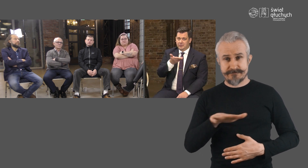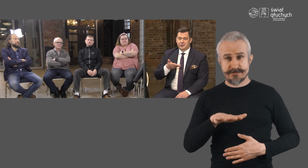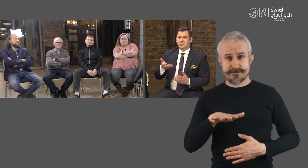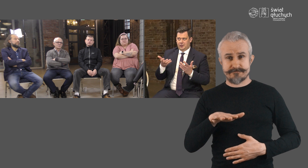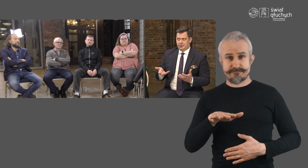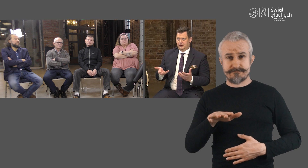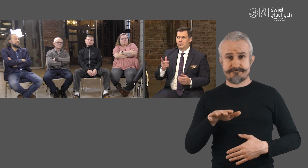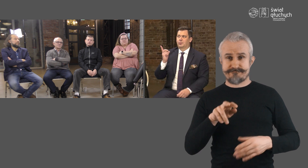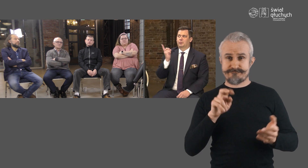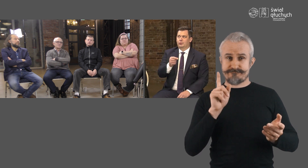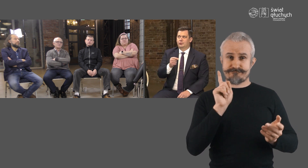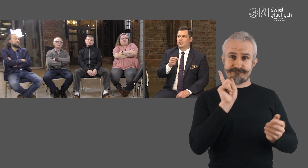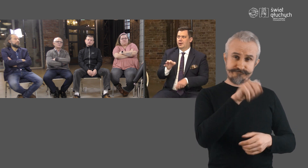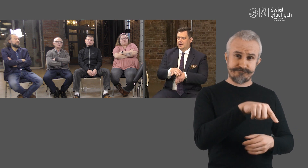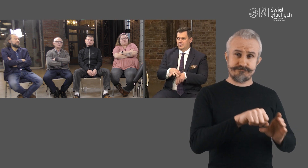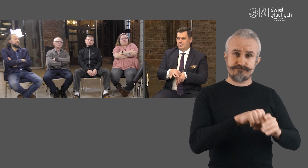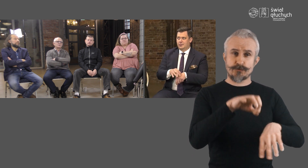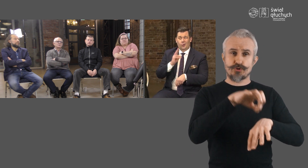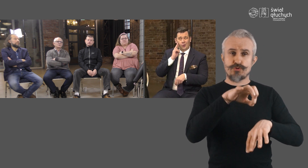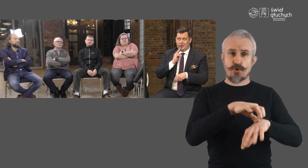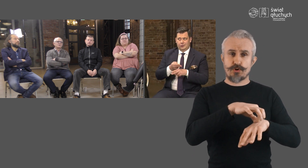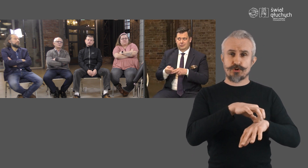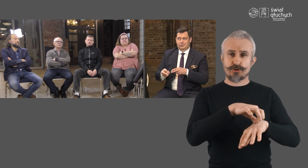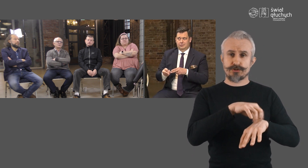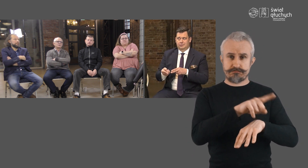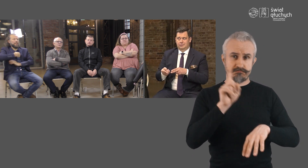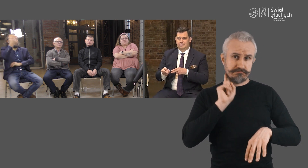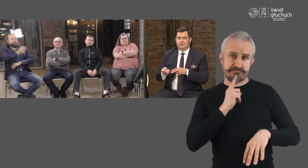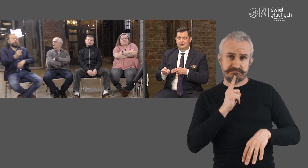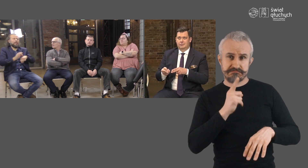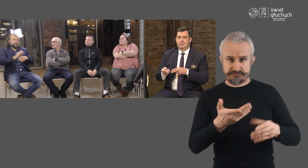czy wy byście chcieli pójść do lekarza głuchego?